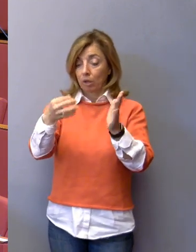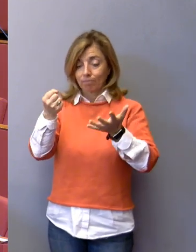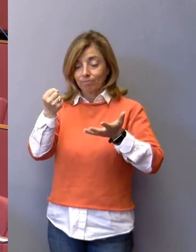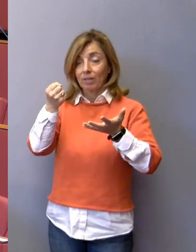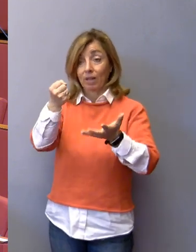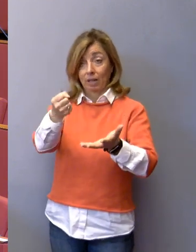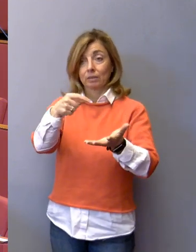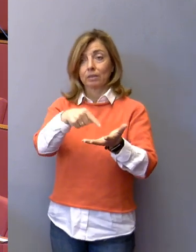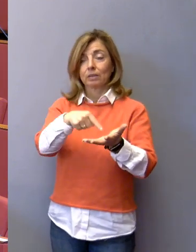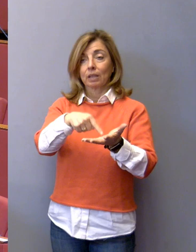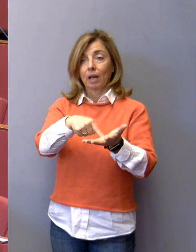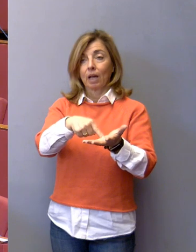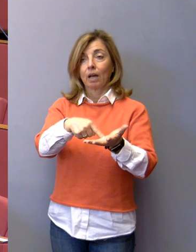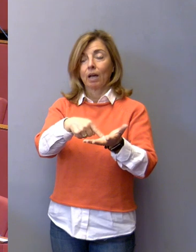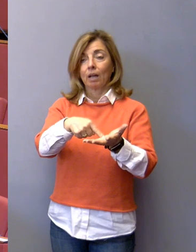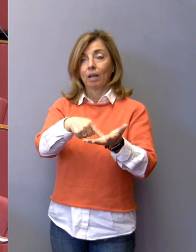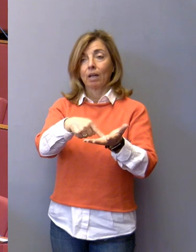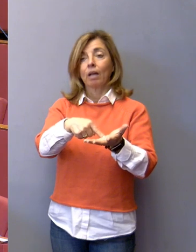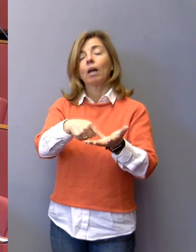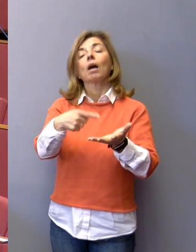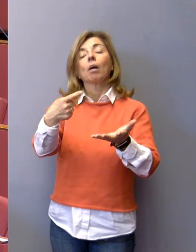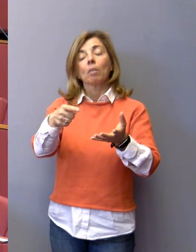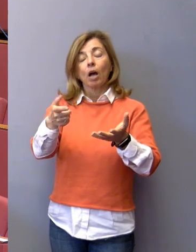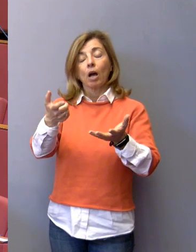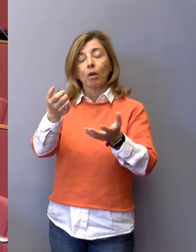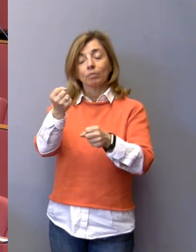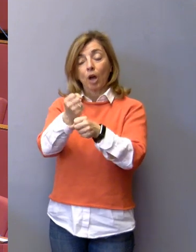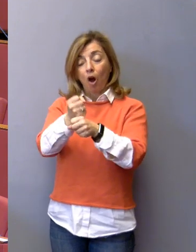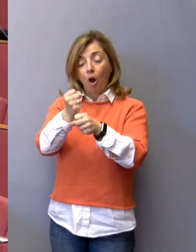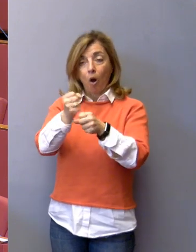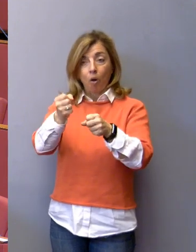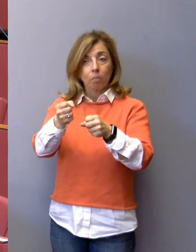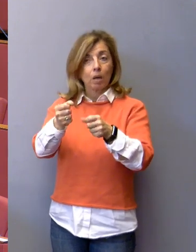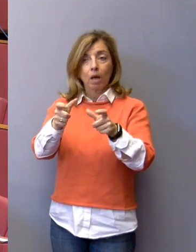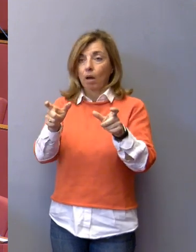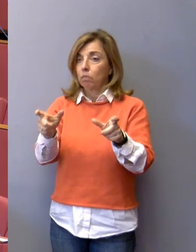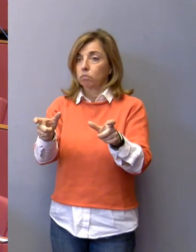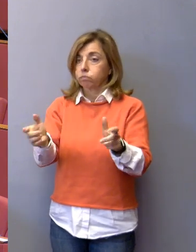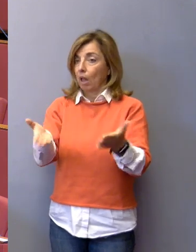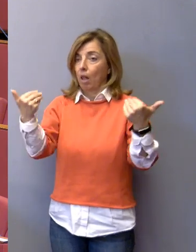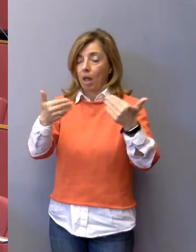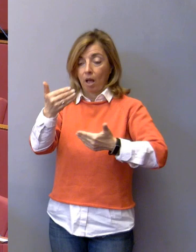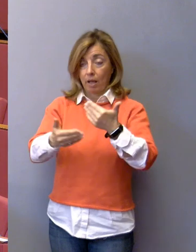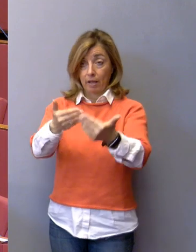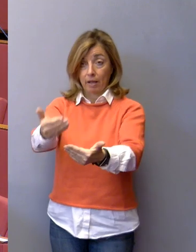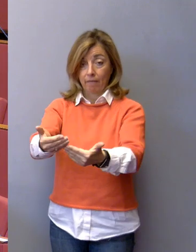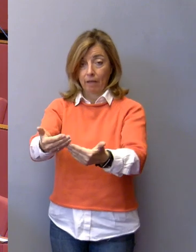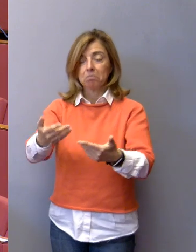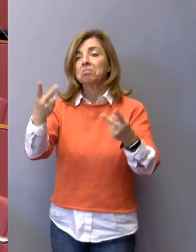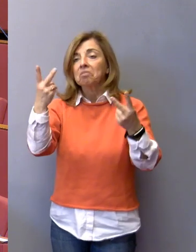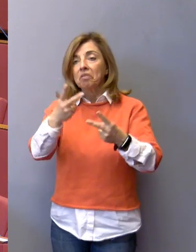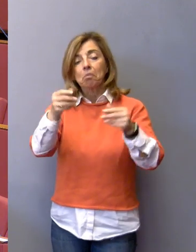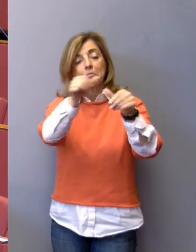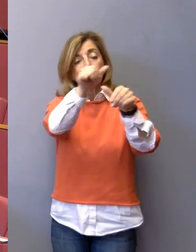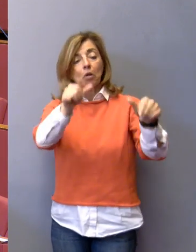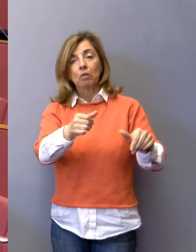per sbloccare un'opera così importante comunque di modello Genova non ne abbiamo visto ma non abbiamo visto neanche la prosecuzione